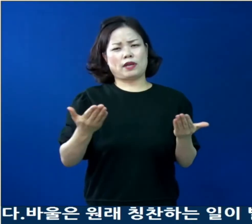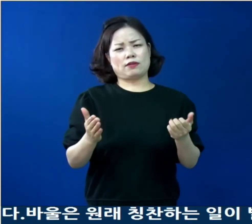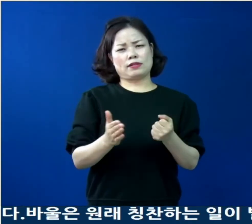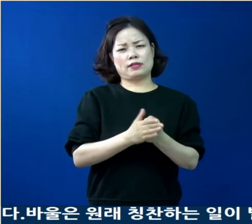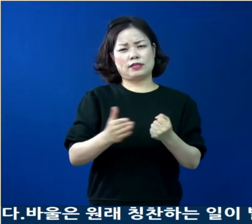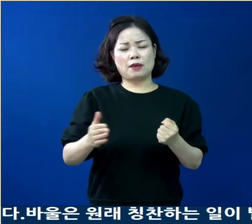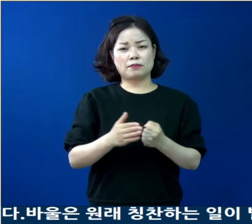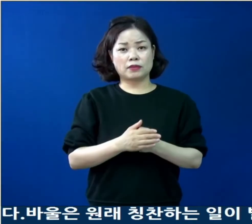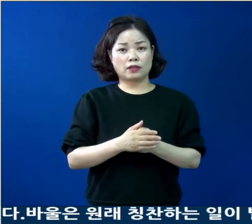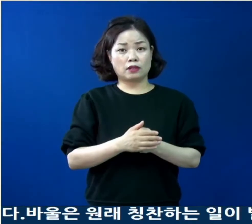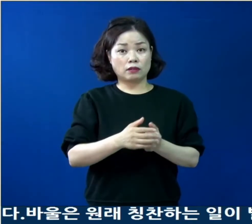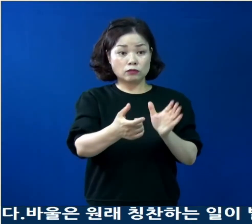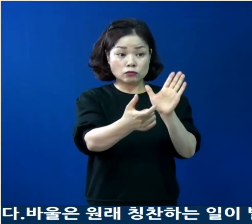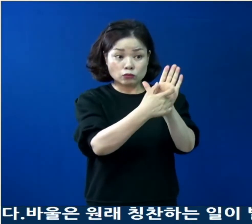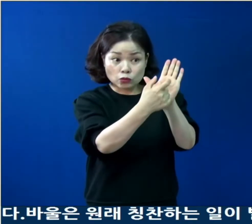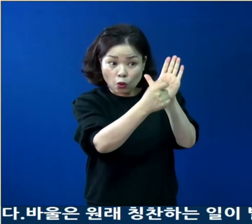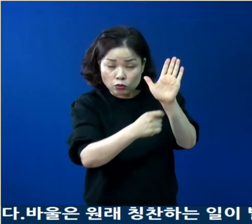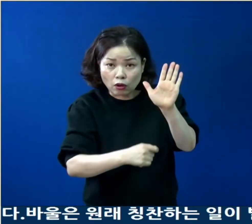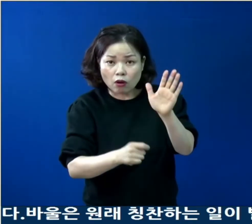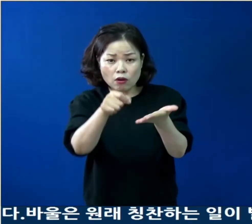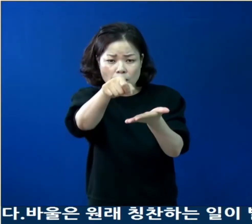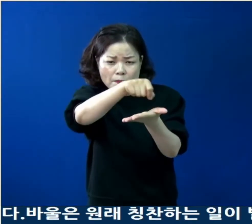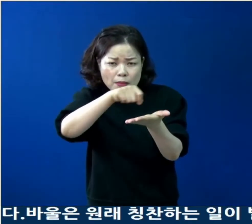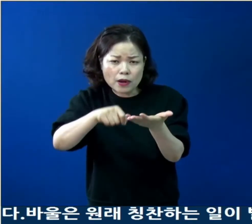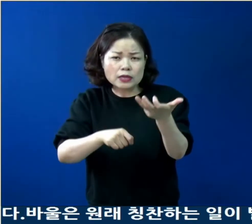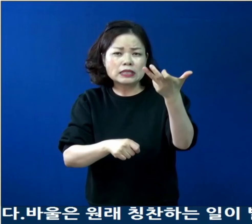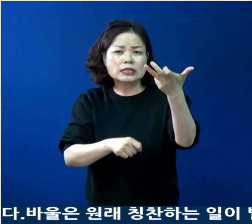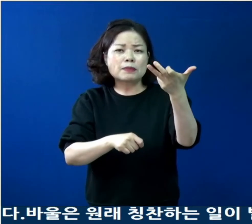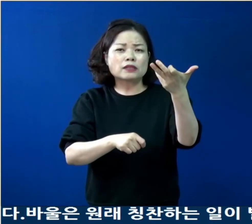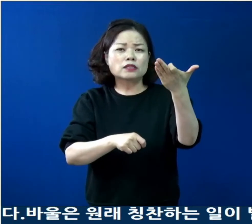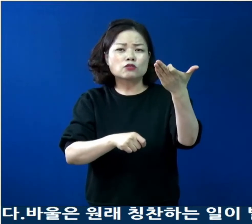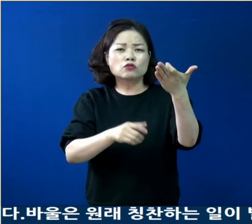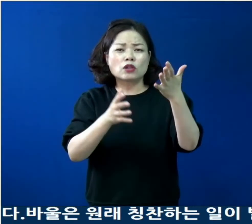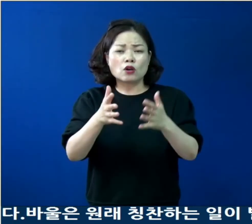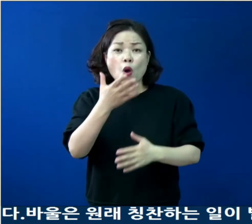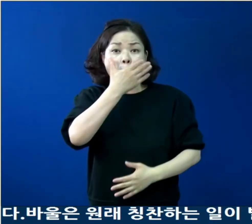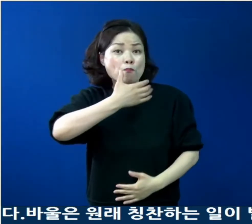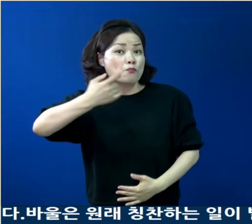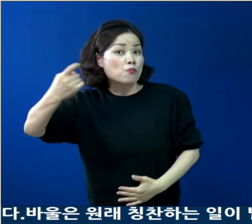사역, 여기도 써있죠. 18절 19절 사이에 써있잖아요.